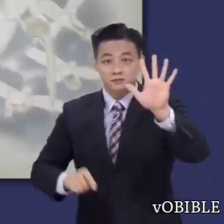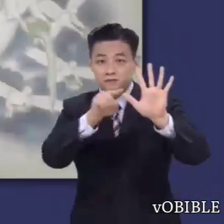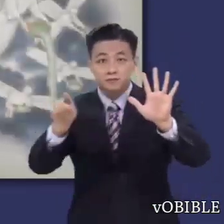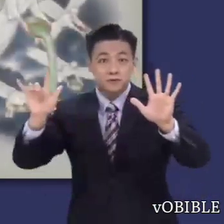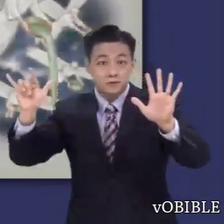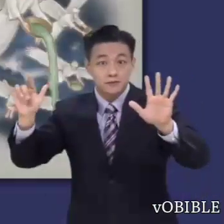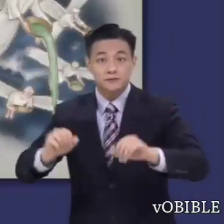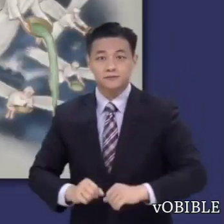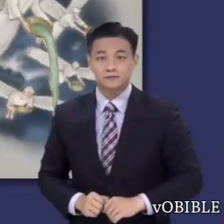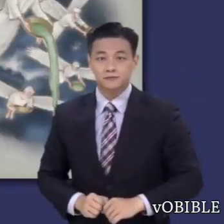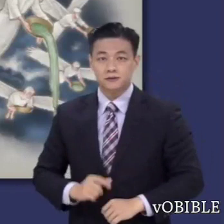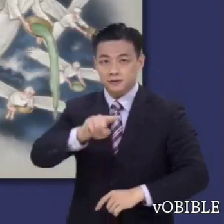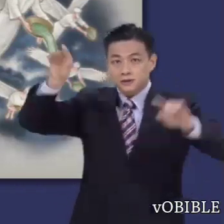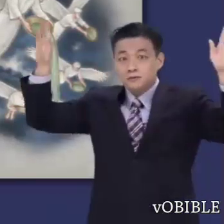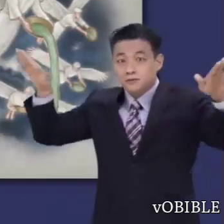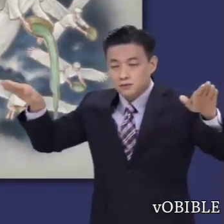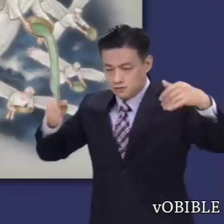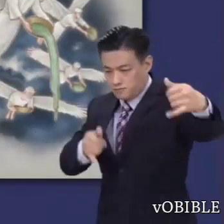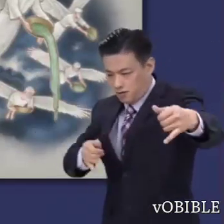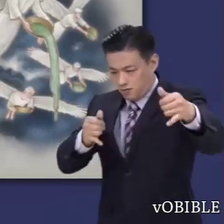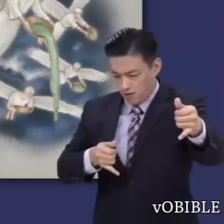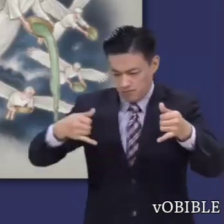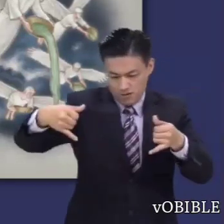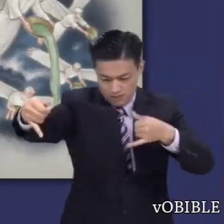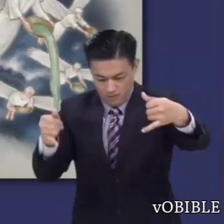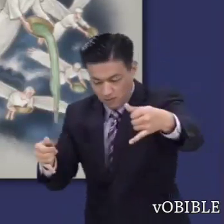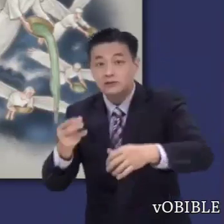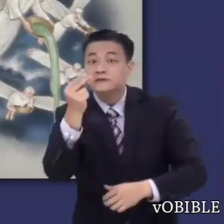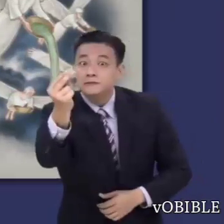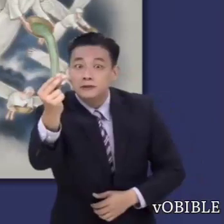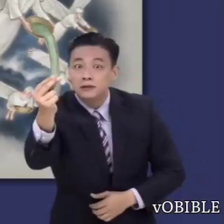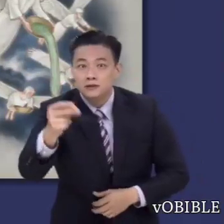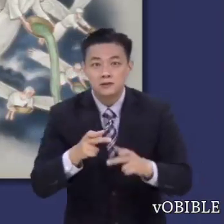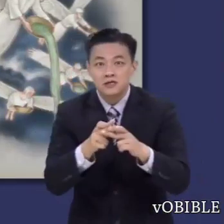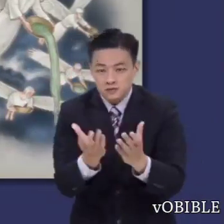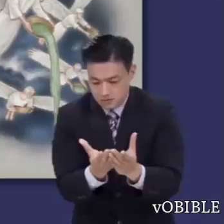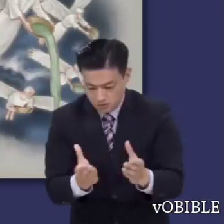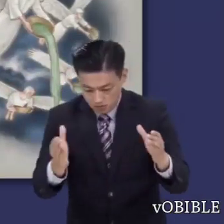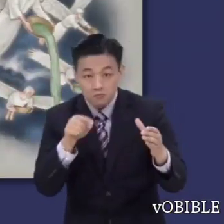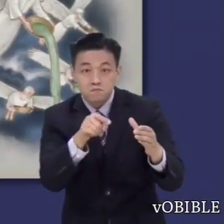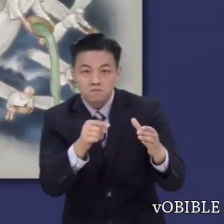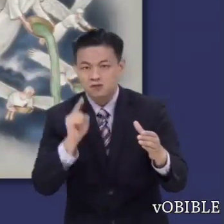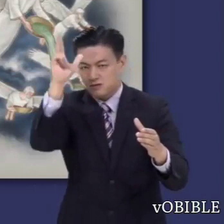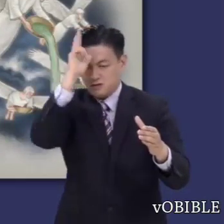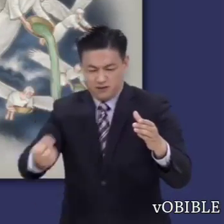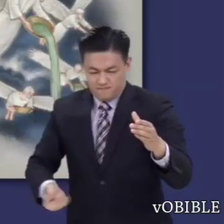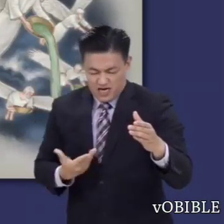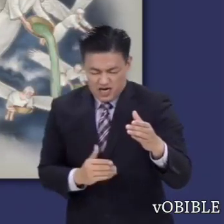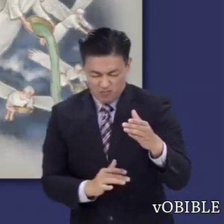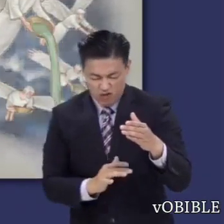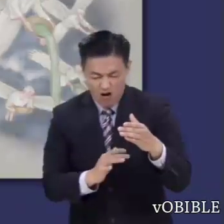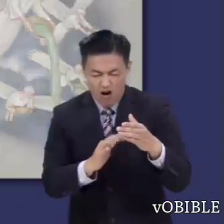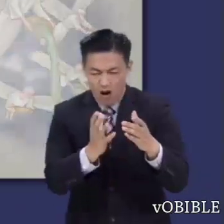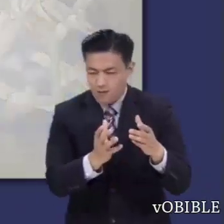在十五和十六章中，有七个天使用七个金碗将上帝的愤怒倾倒在地上。